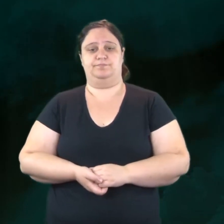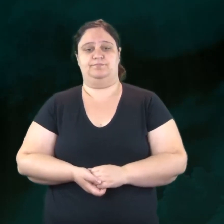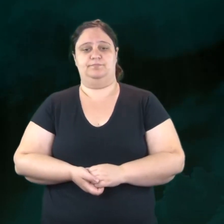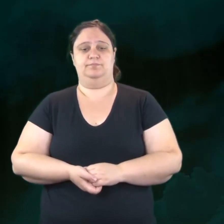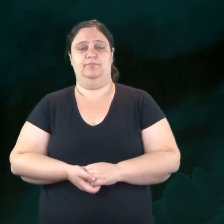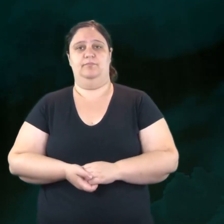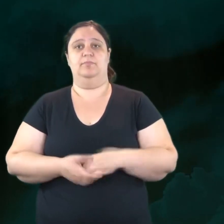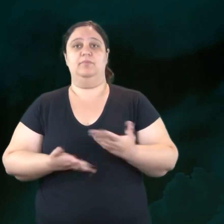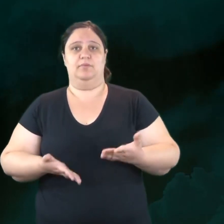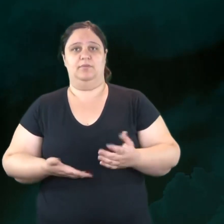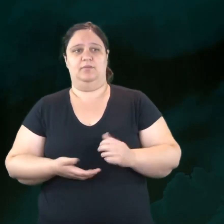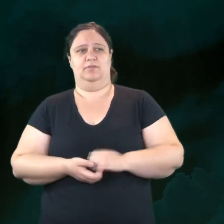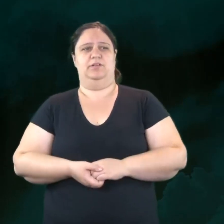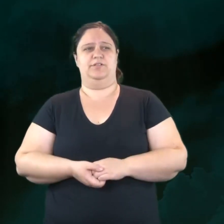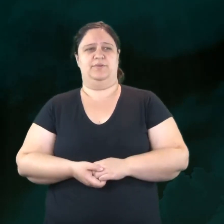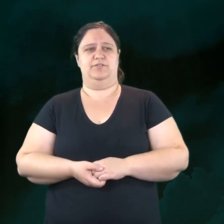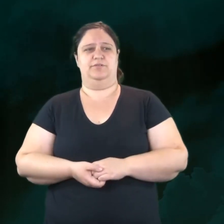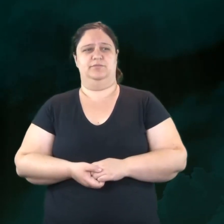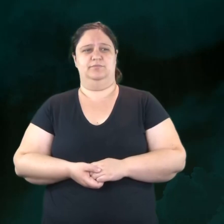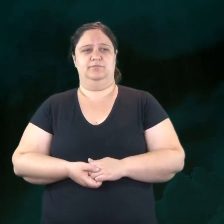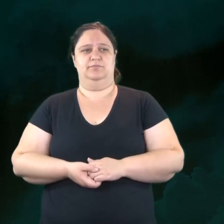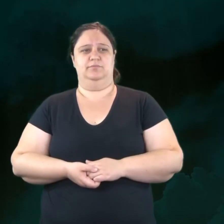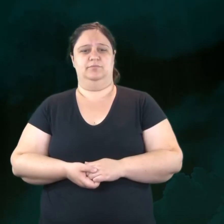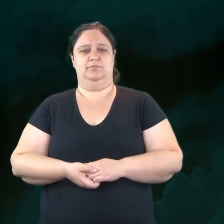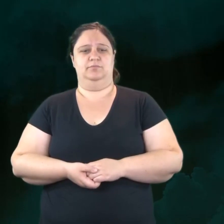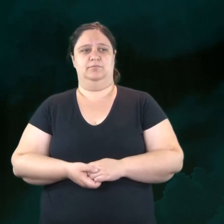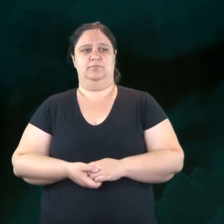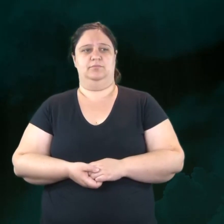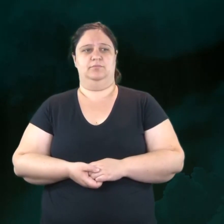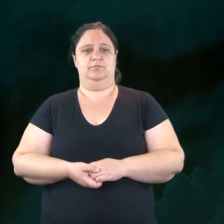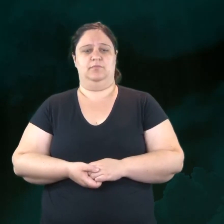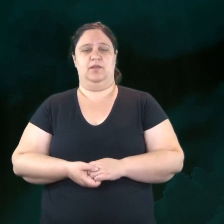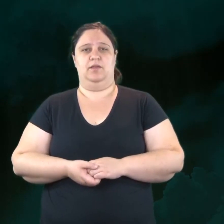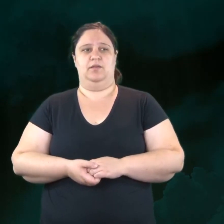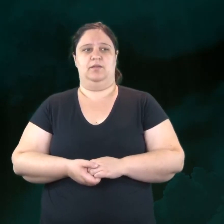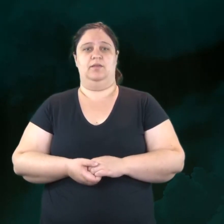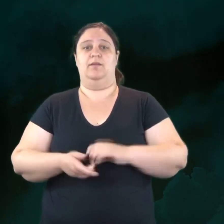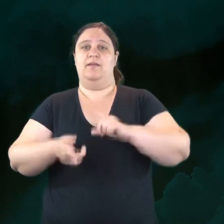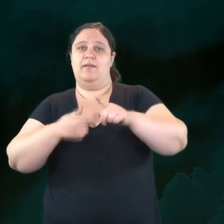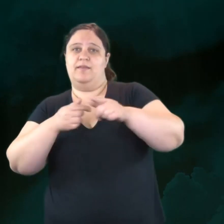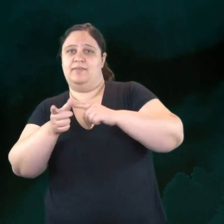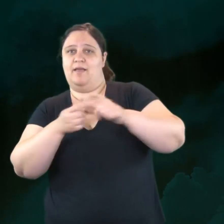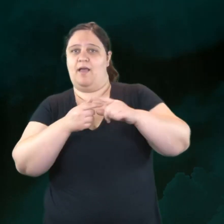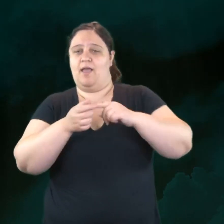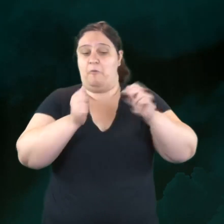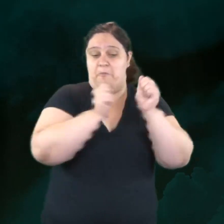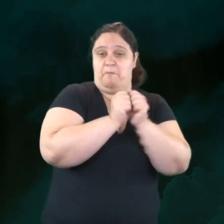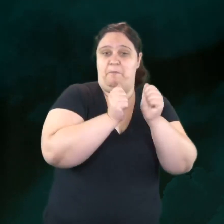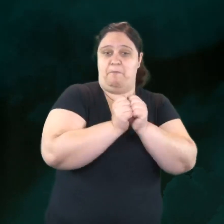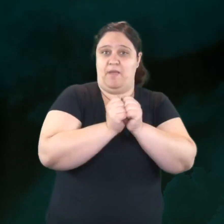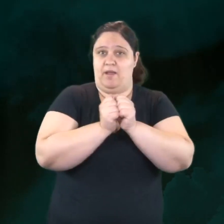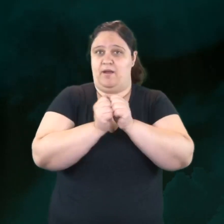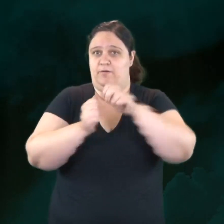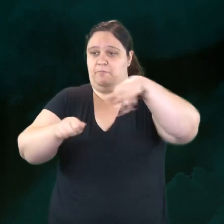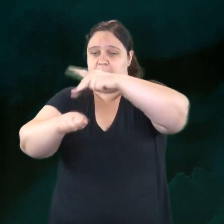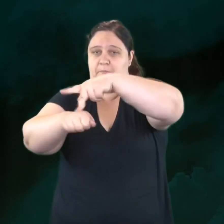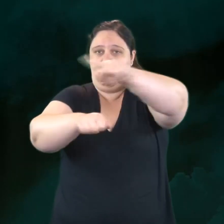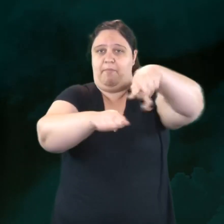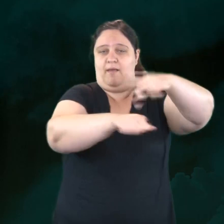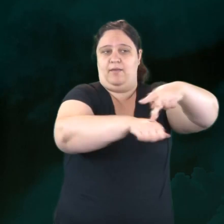No Oriente Médio, todos os países em volta de Israel são contra Israel. Isolaram